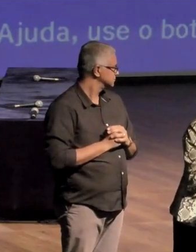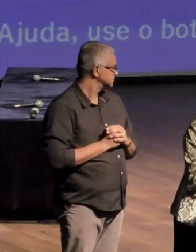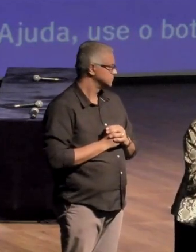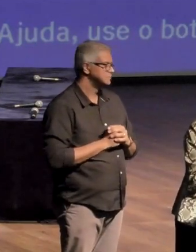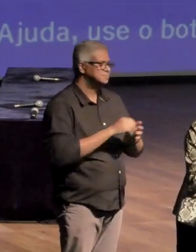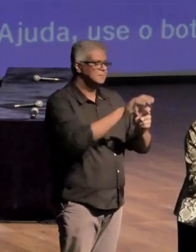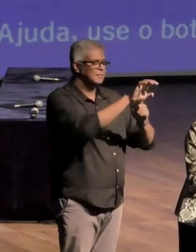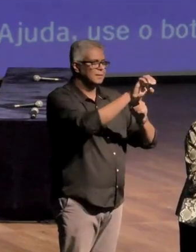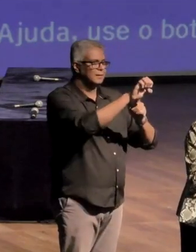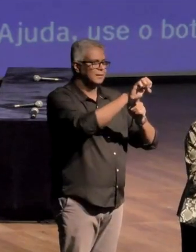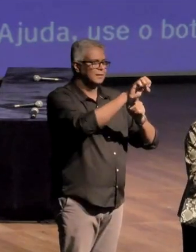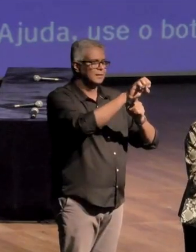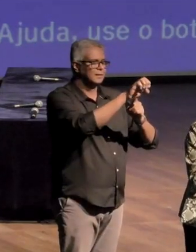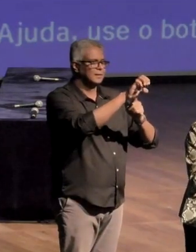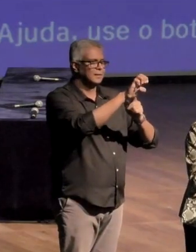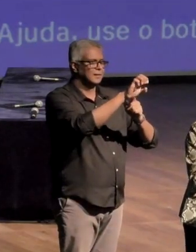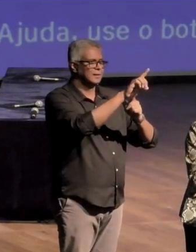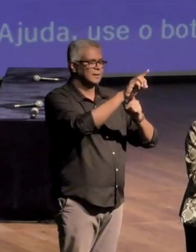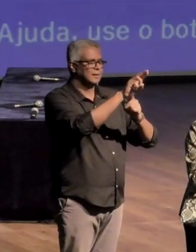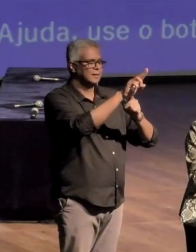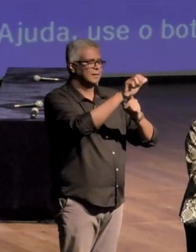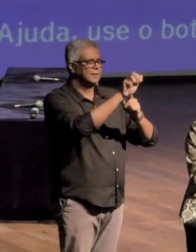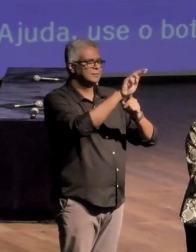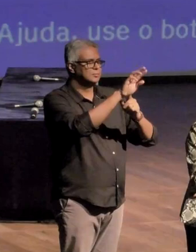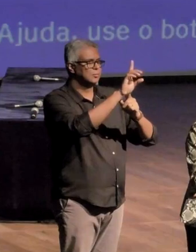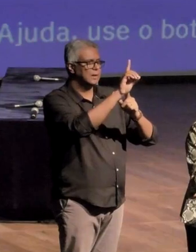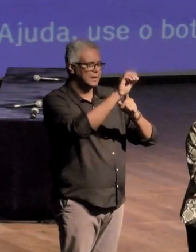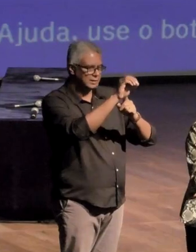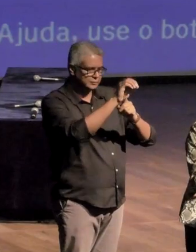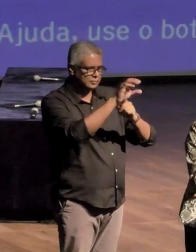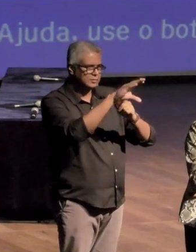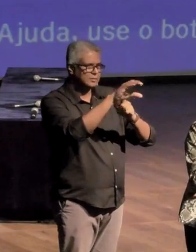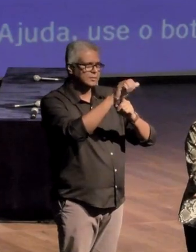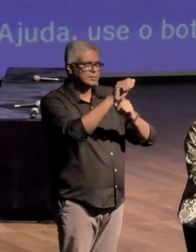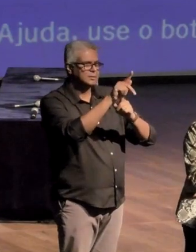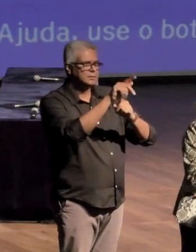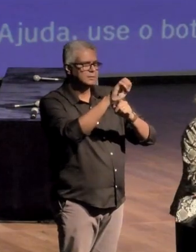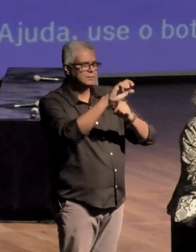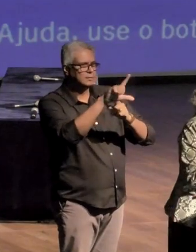Eduardo Capela Sergipe 799